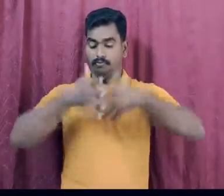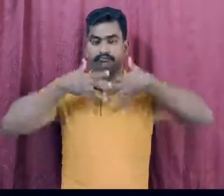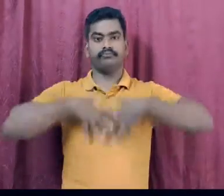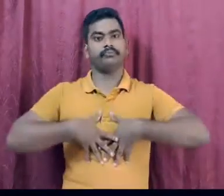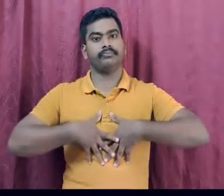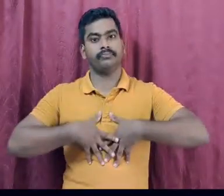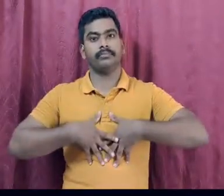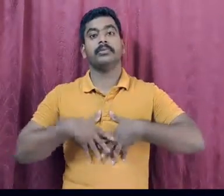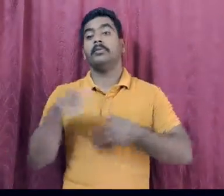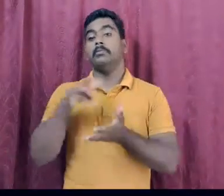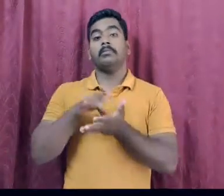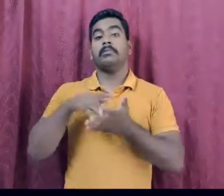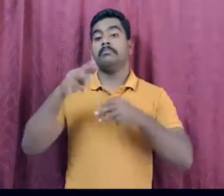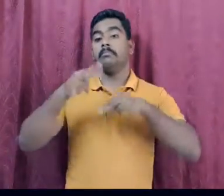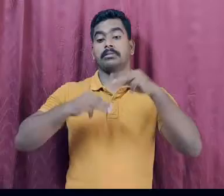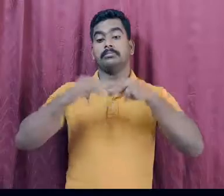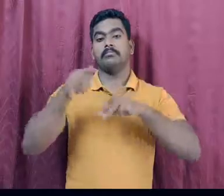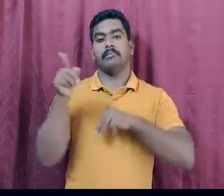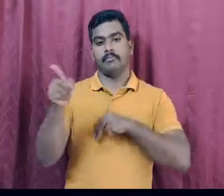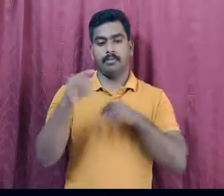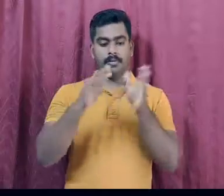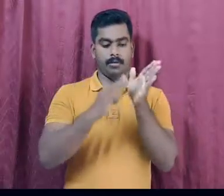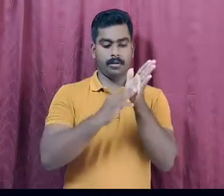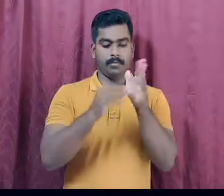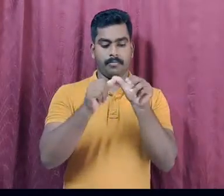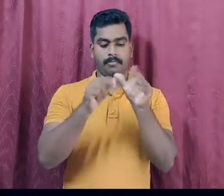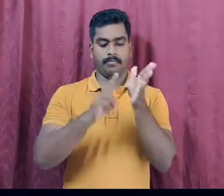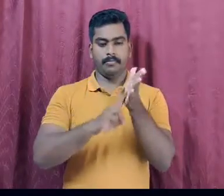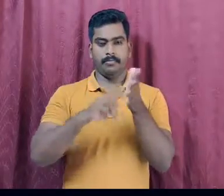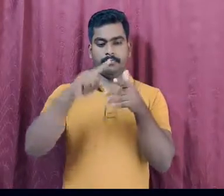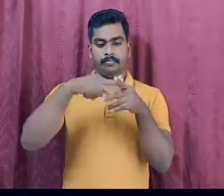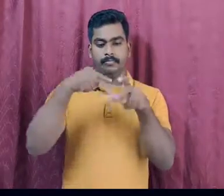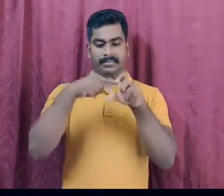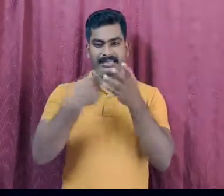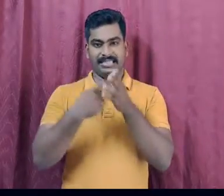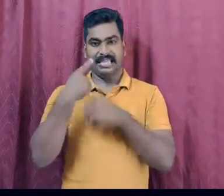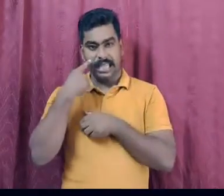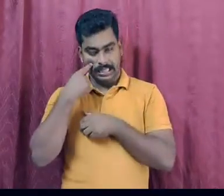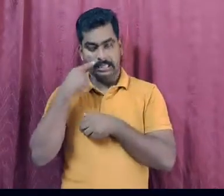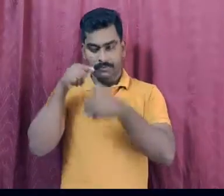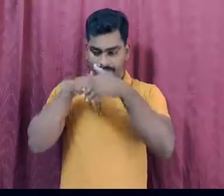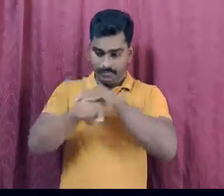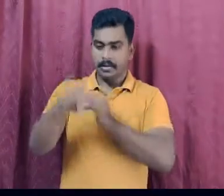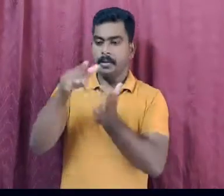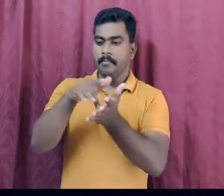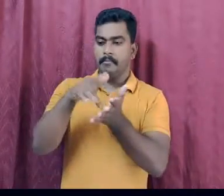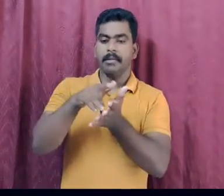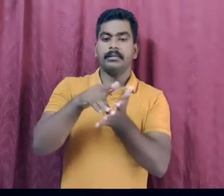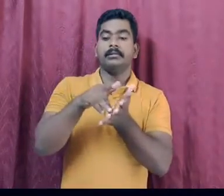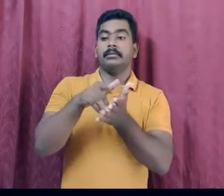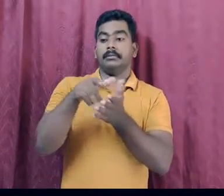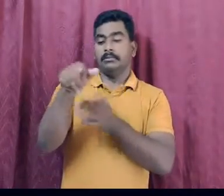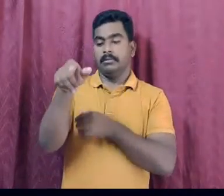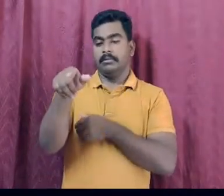മലപ്പുറം മഞ്ചേരി സ്വദേശികളുടെ മകളായ നൈഹ ഫാത്തിമയാണ് മരിച്ചത്.